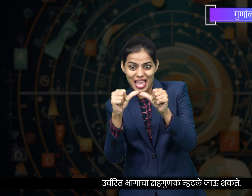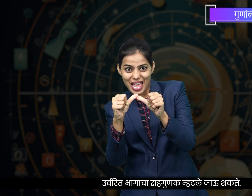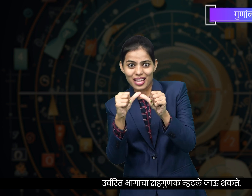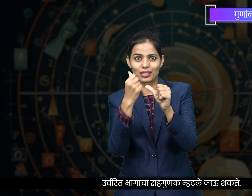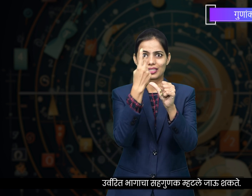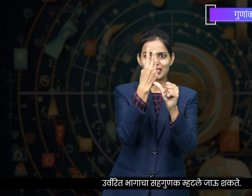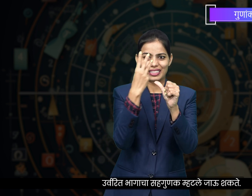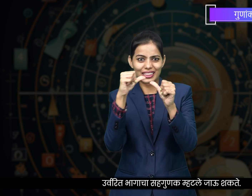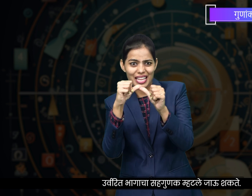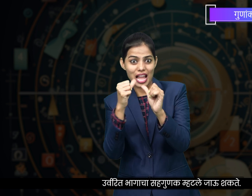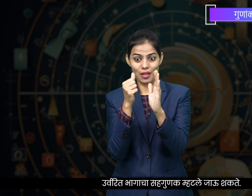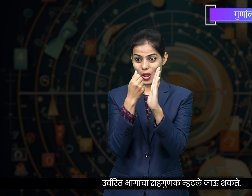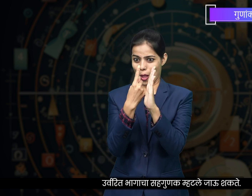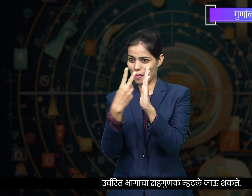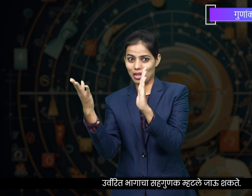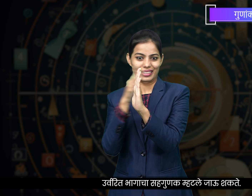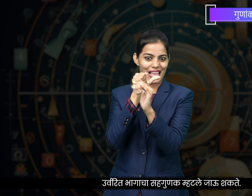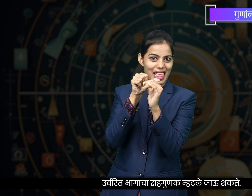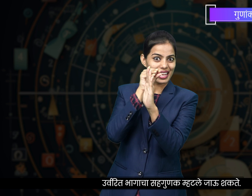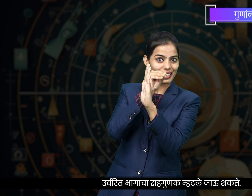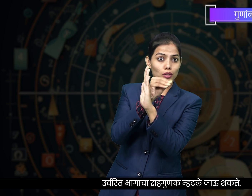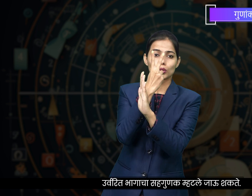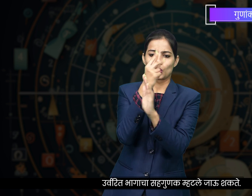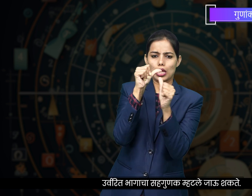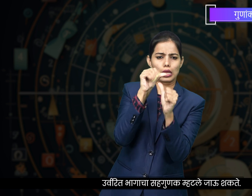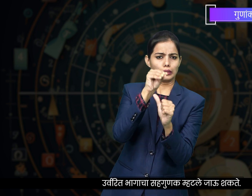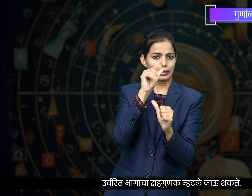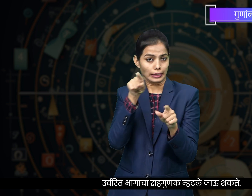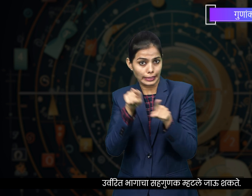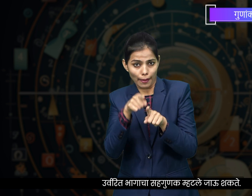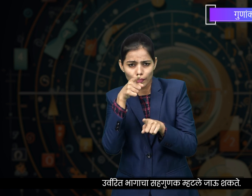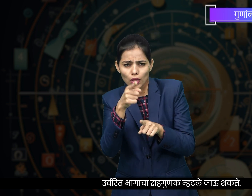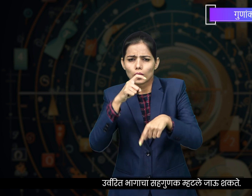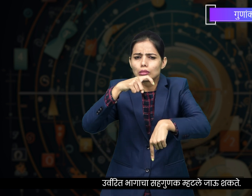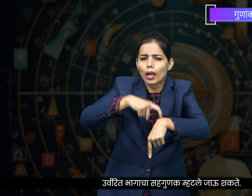पदाच्या उर्वरित भागाचा सहगुणक म्हटले जाऊ शकते.